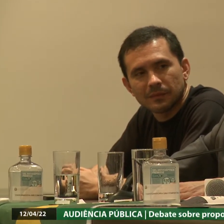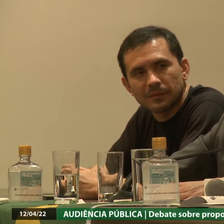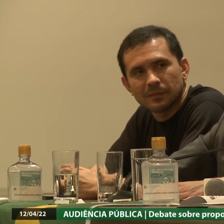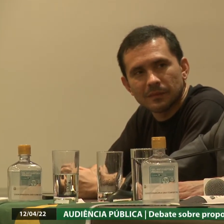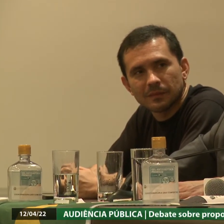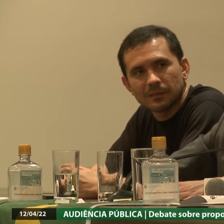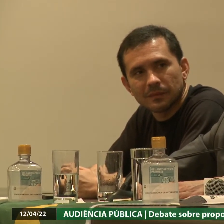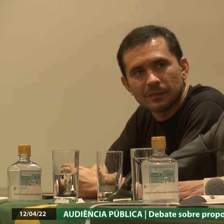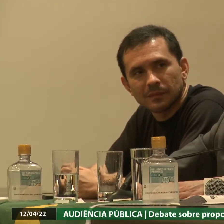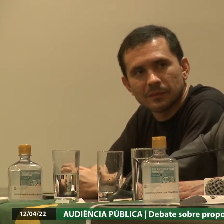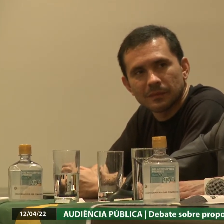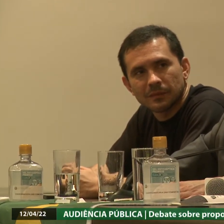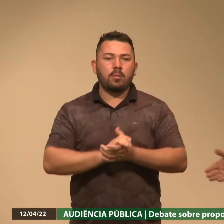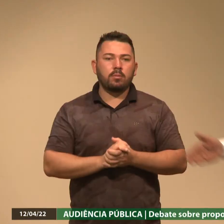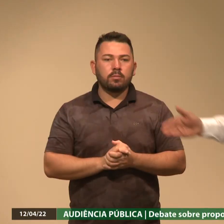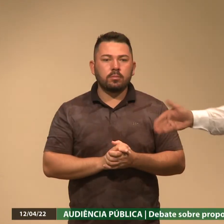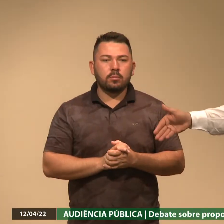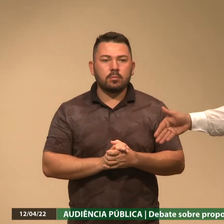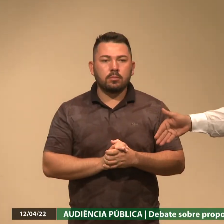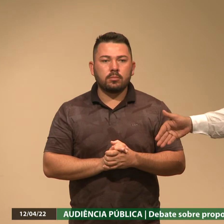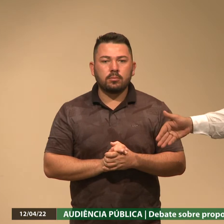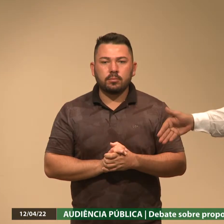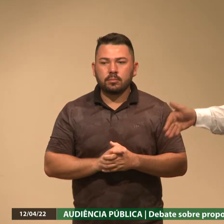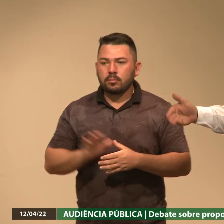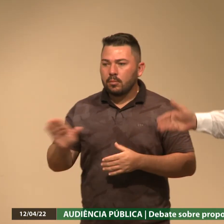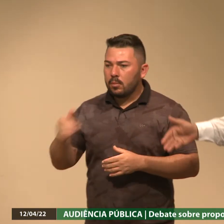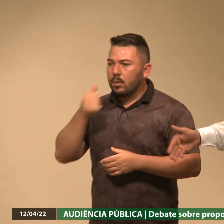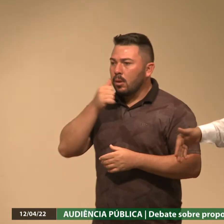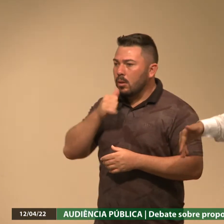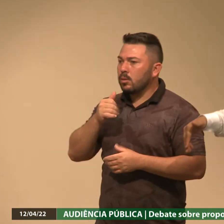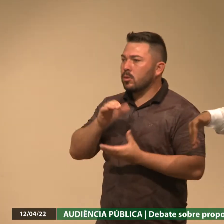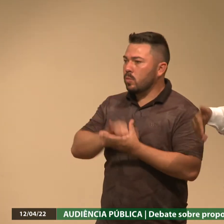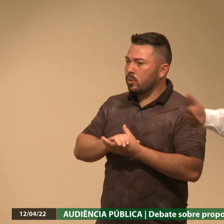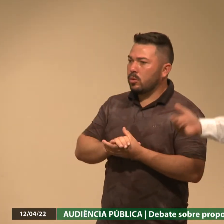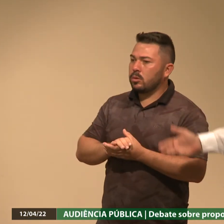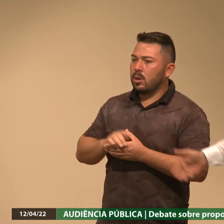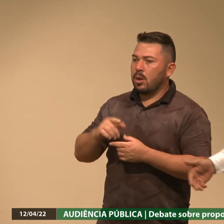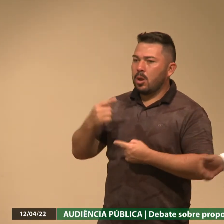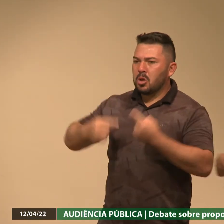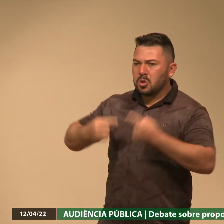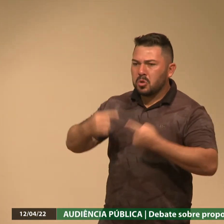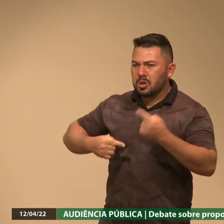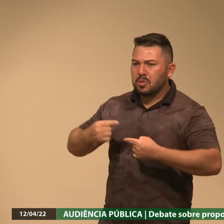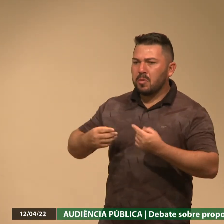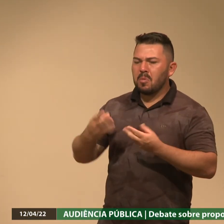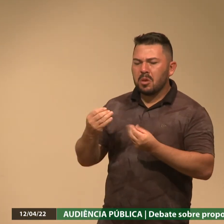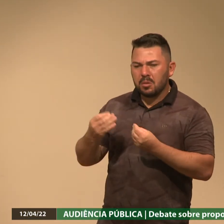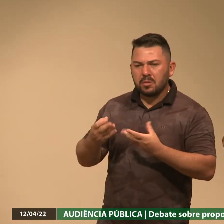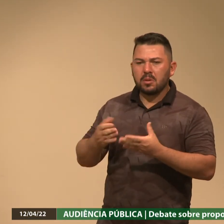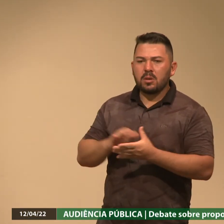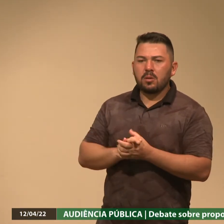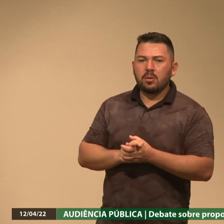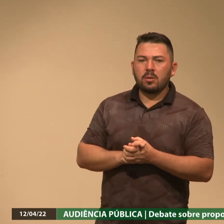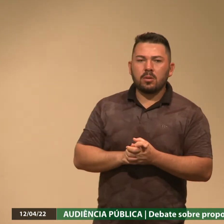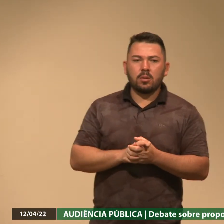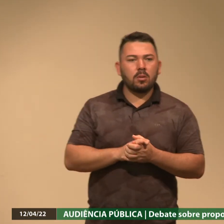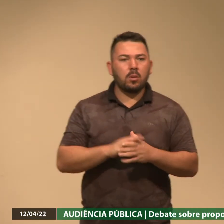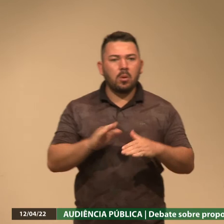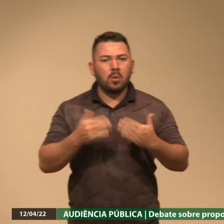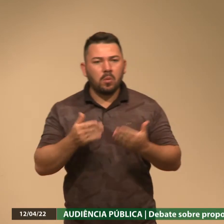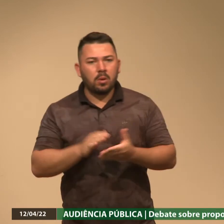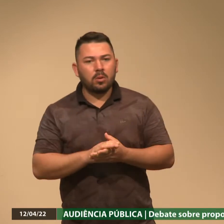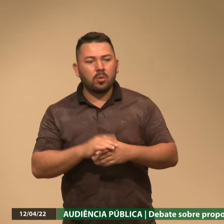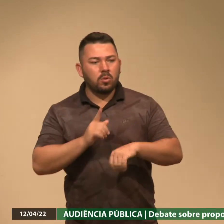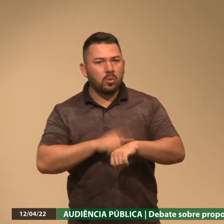preocupar A minha esposa tá aqui do meu lado sabe nós discutimos em casa quantas em quantas vezes que a gente se for